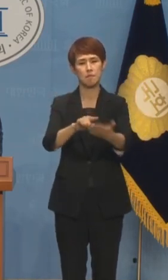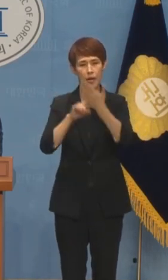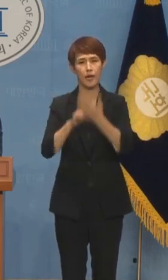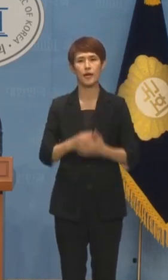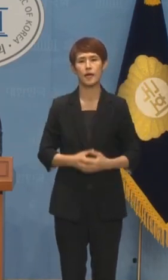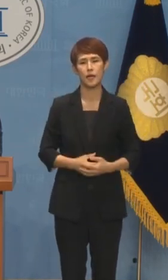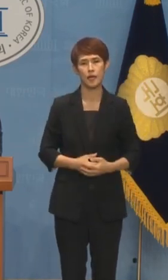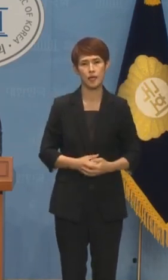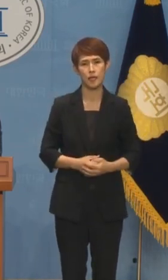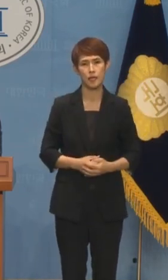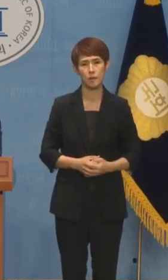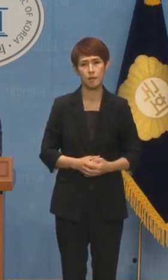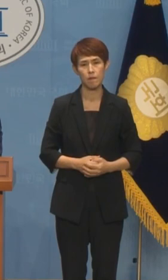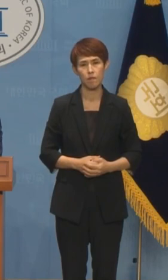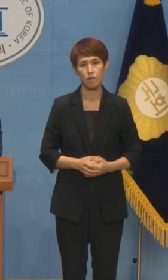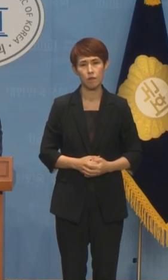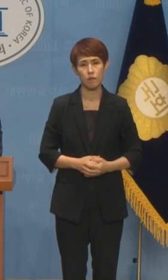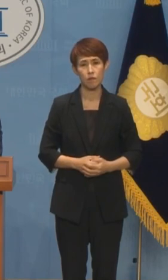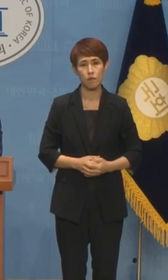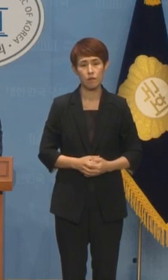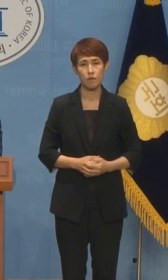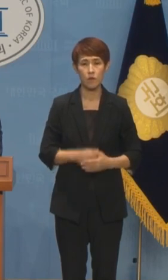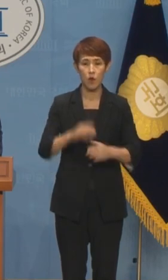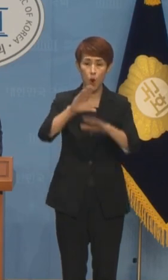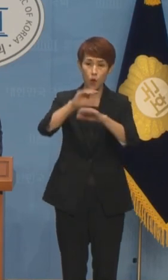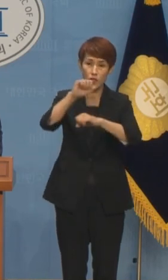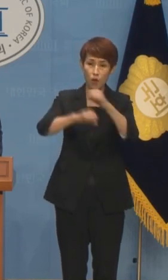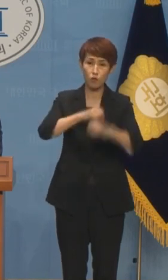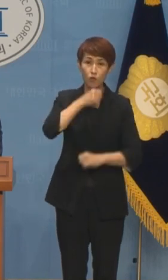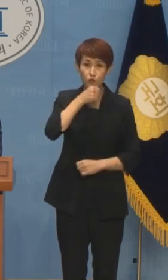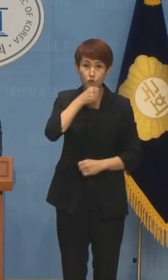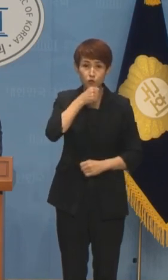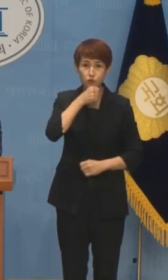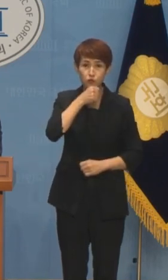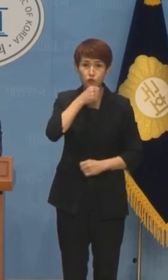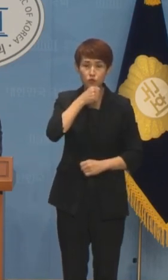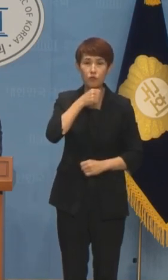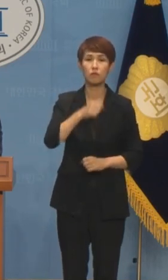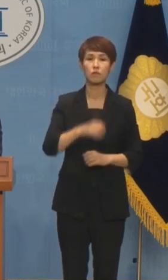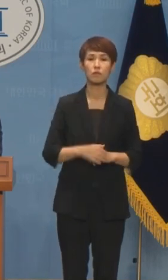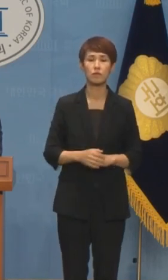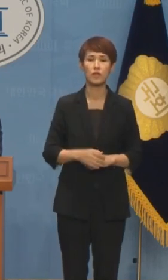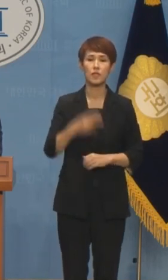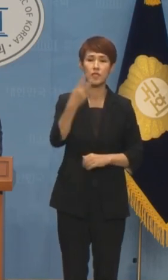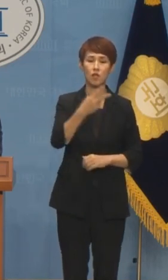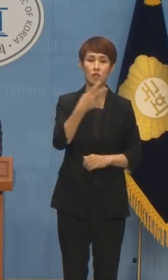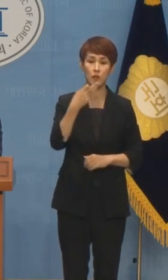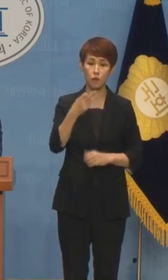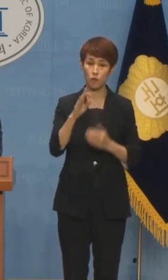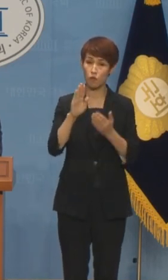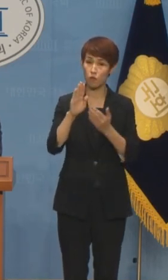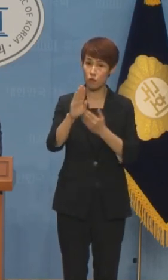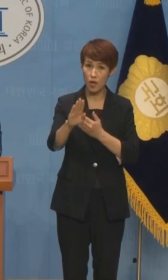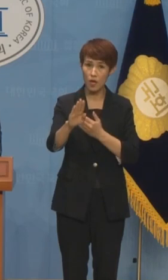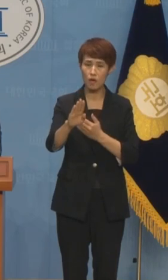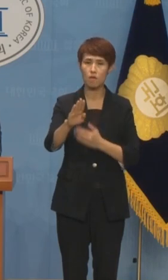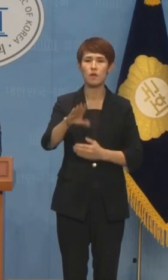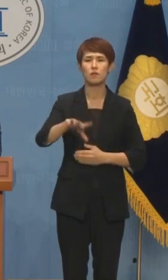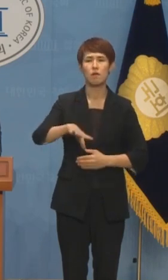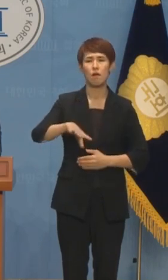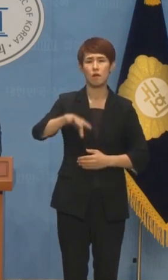보여주고 있습니다. 특히 언론 자유 지수는 점수 체계가 개편된 2013년 이후